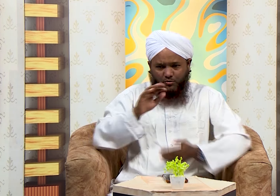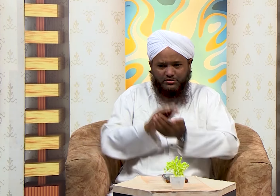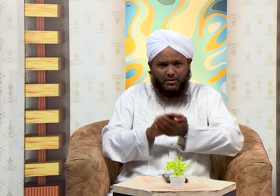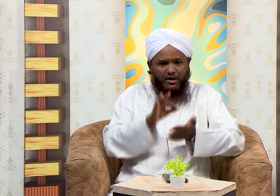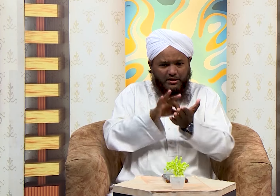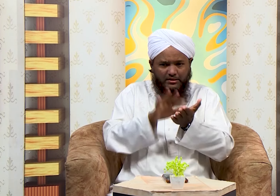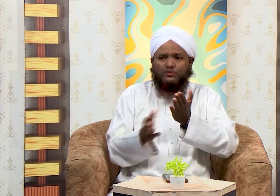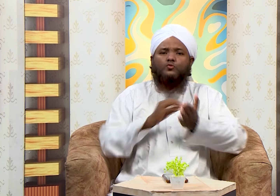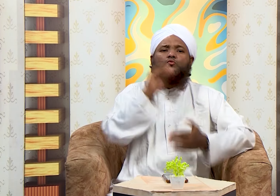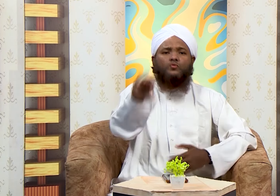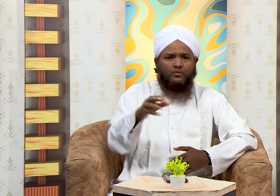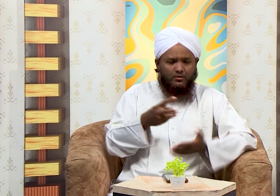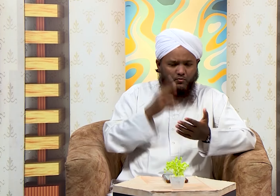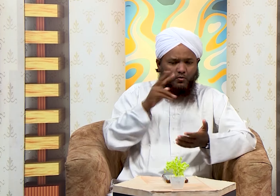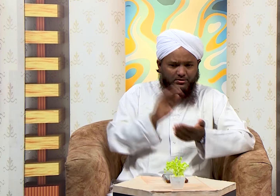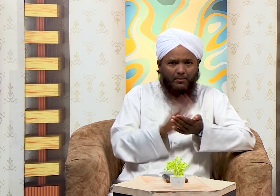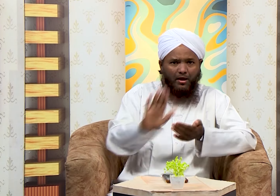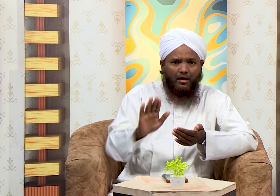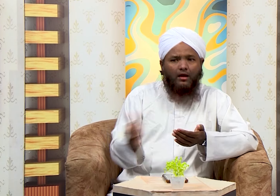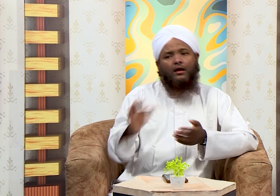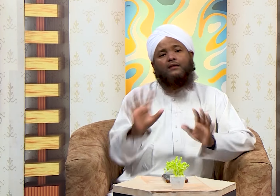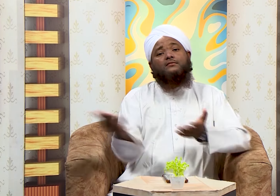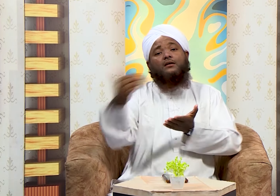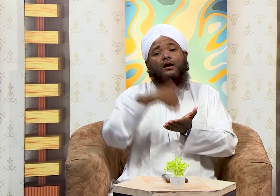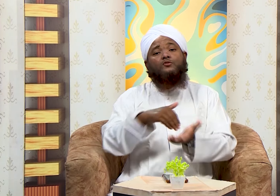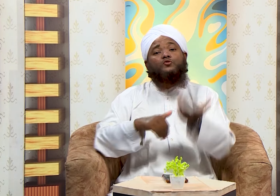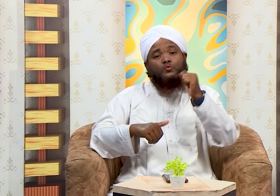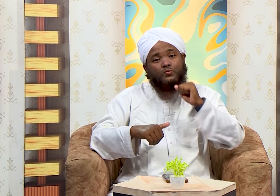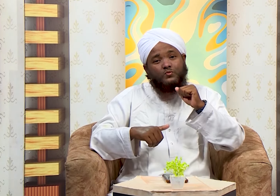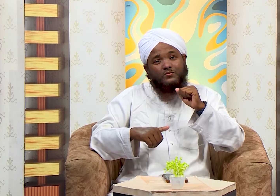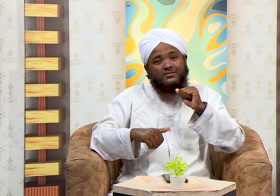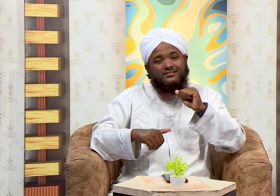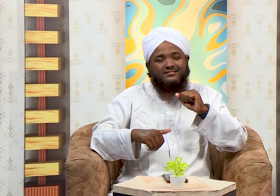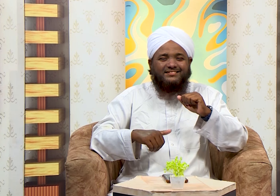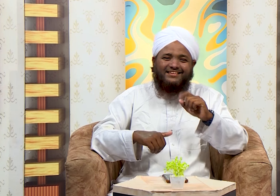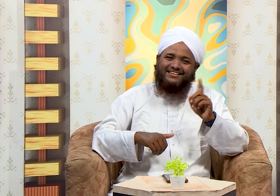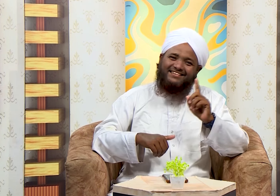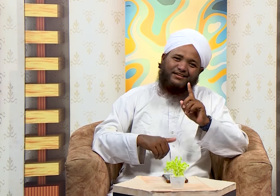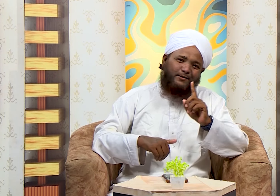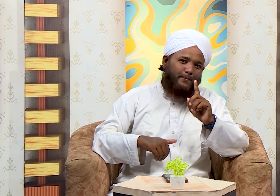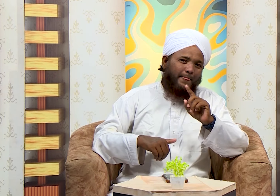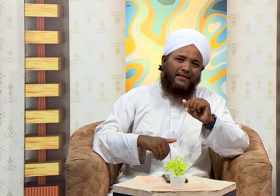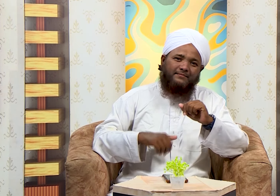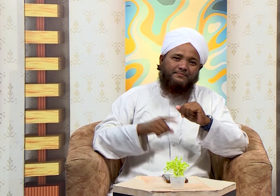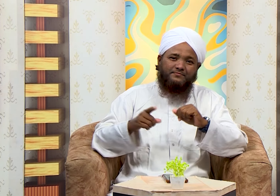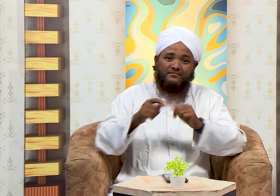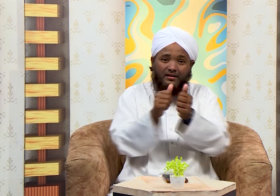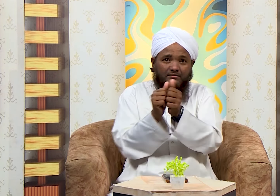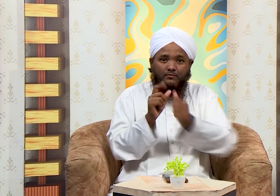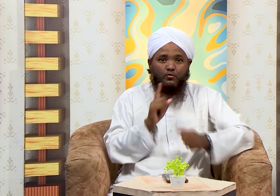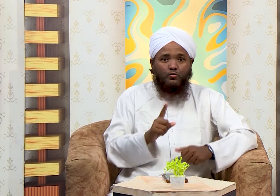کیسے کی لیکن یہاں دیکھئے کہ فاروقعظم حضور علیہ السلام کی طرف سے گویا رسپونڈ بھی کرنا چاہ رہے ہیں اسی طرح سختی کے